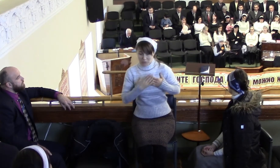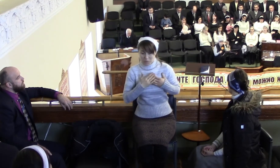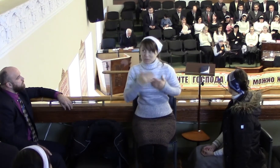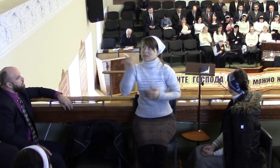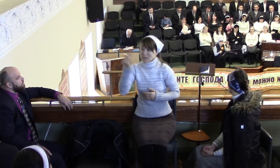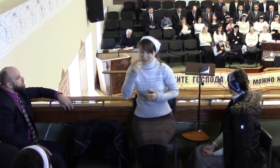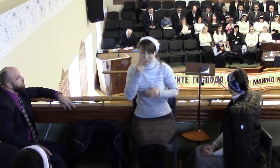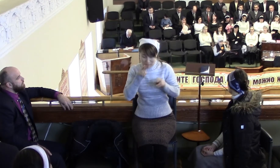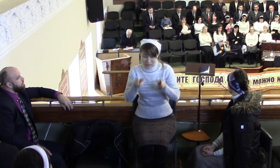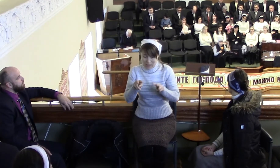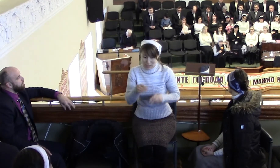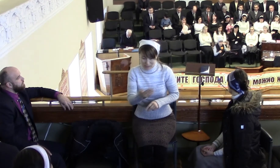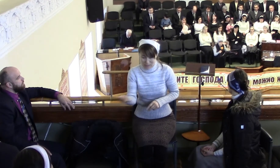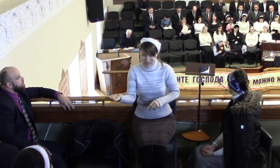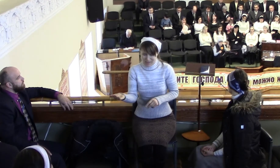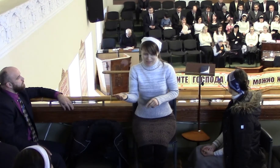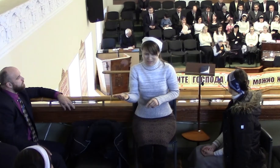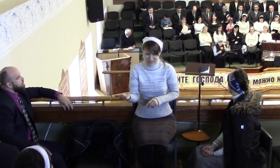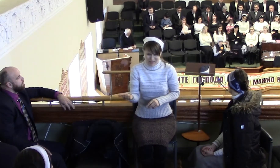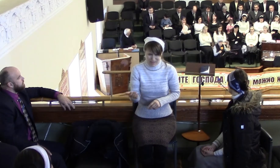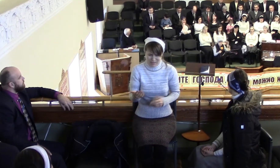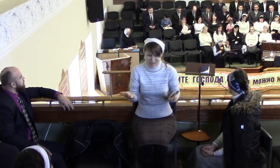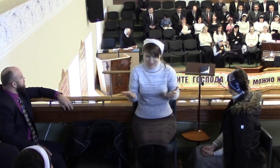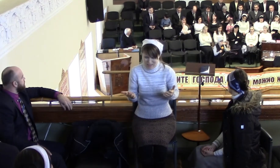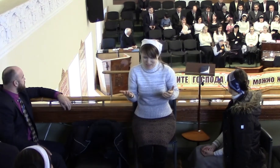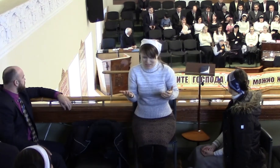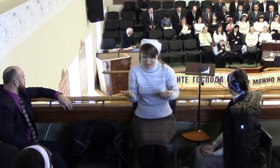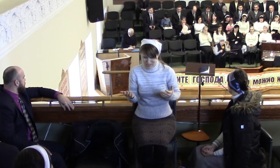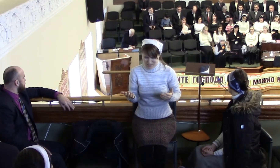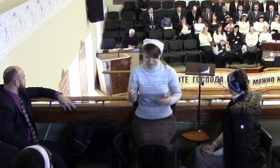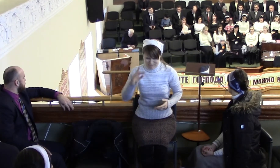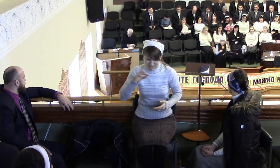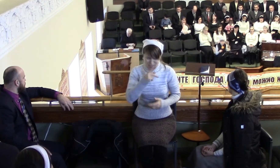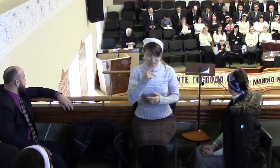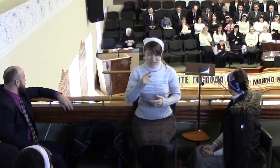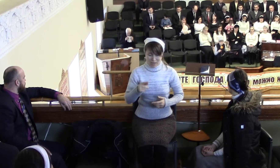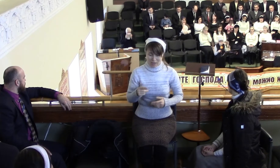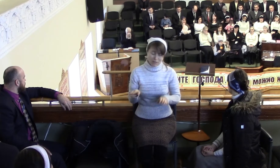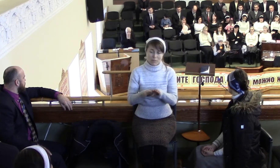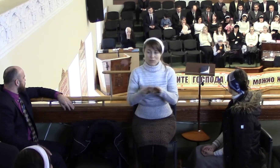взгляни. Какая желчь! Подобные мучения заставили бы вздрогнуть